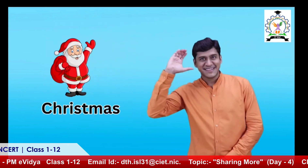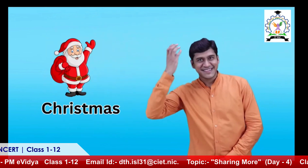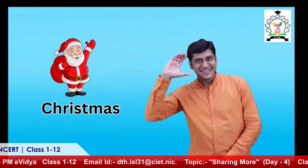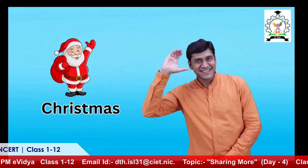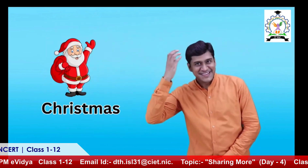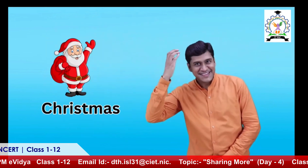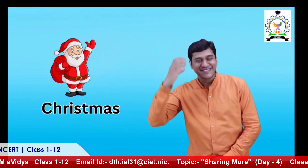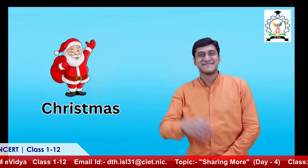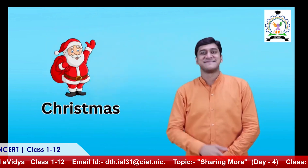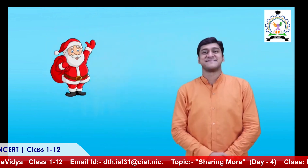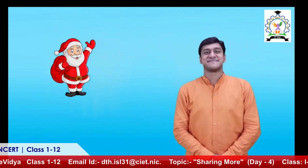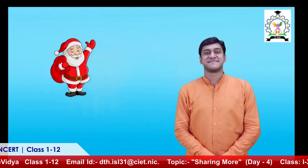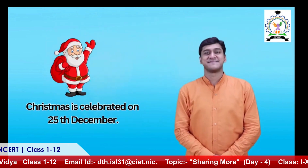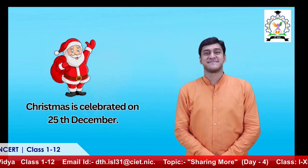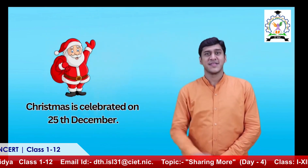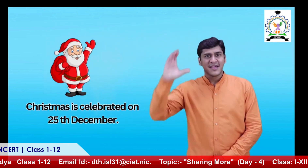क्रिसमस।